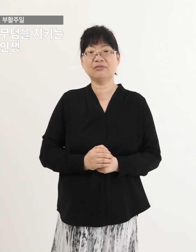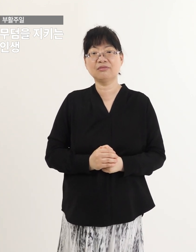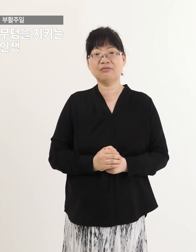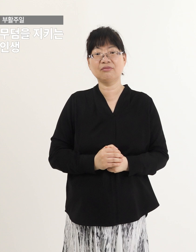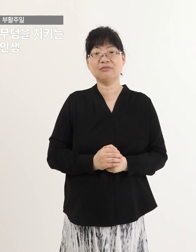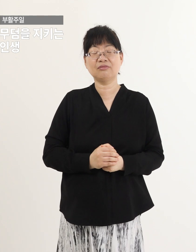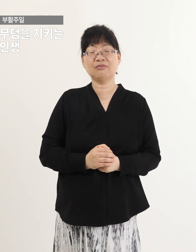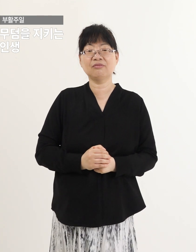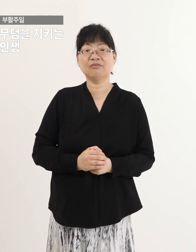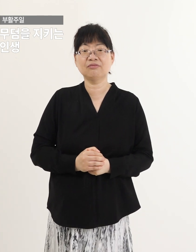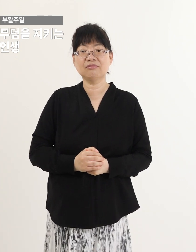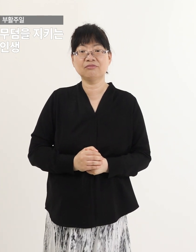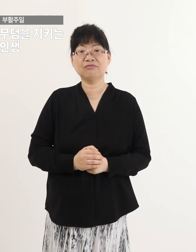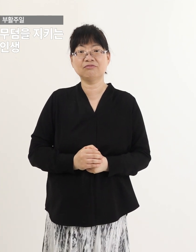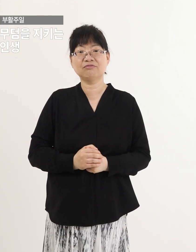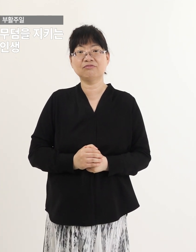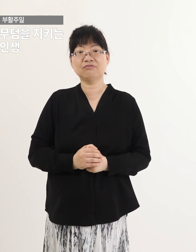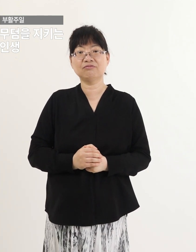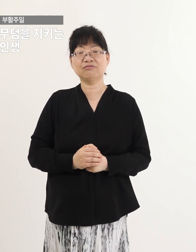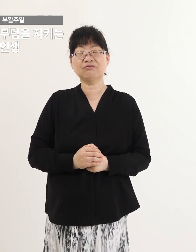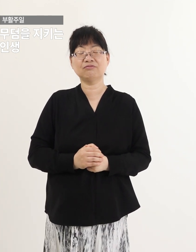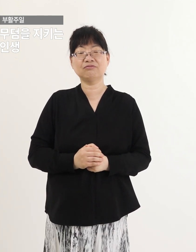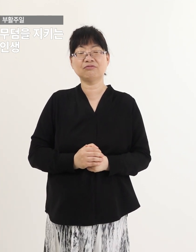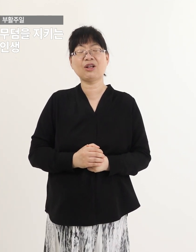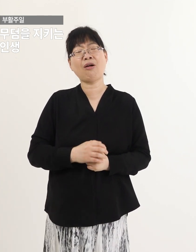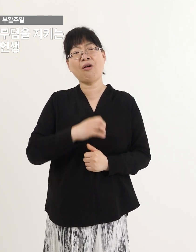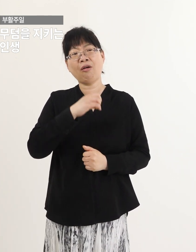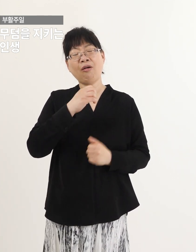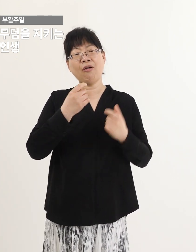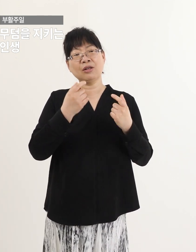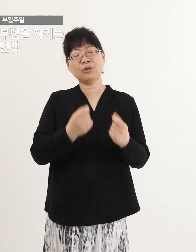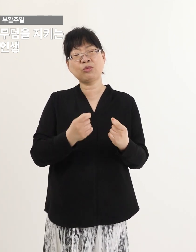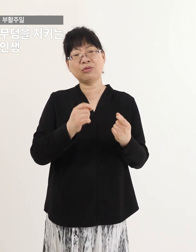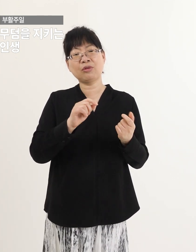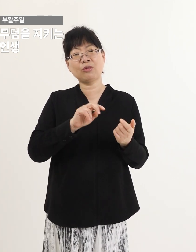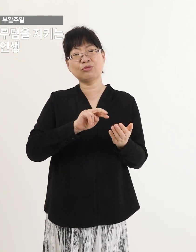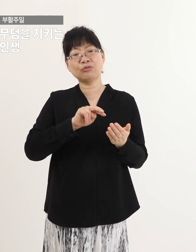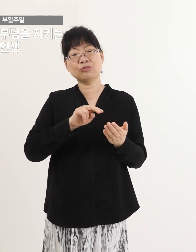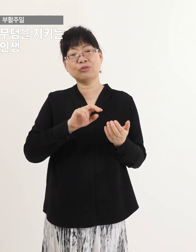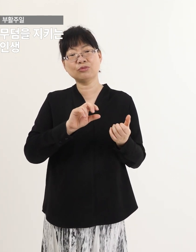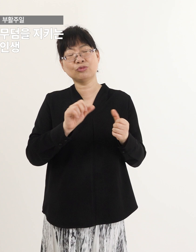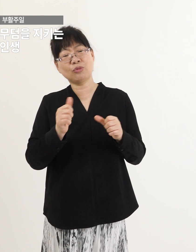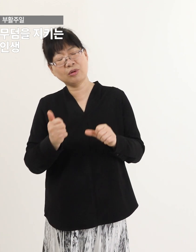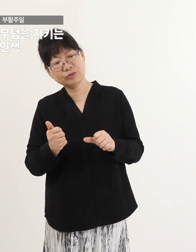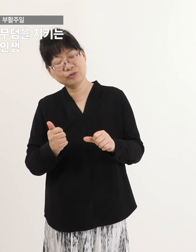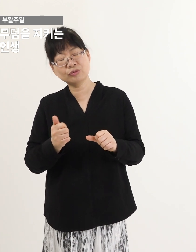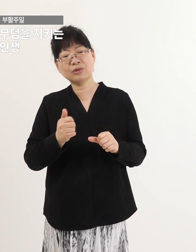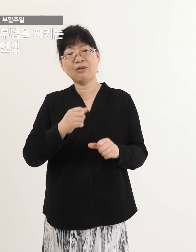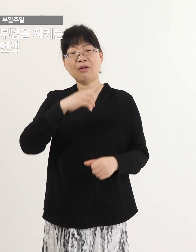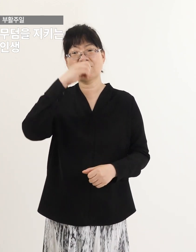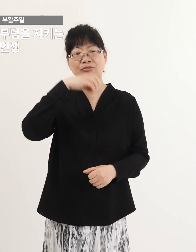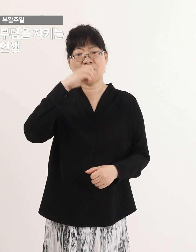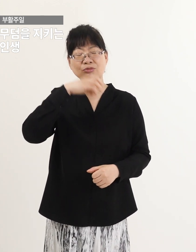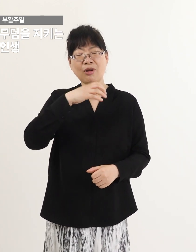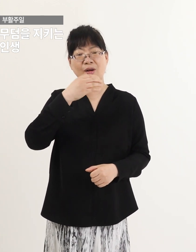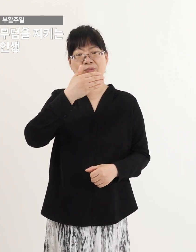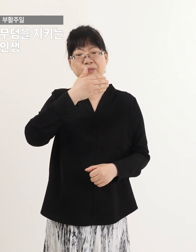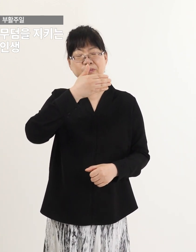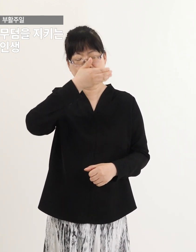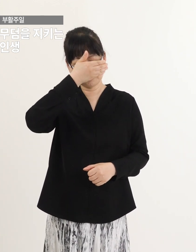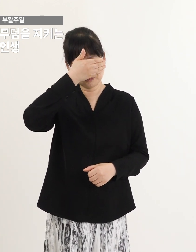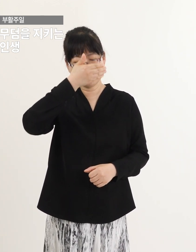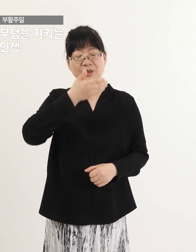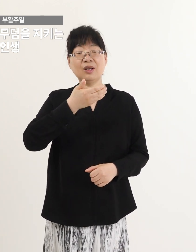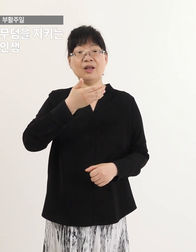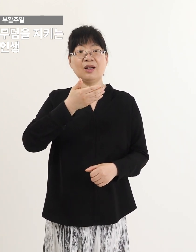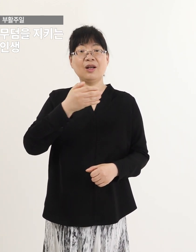다물고 이렇게 돌아가시는구나. 뭐 그리고 삭히거나 그 모르는 척해도